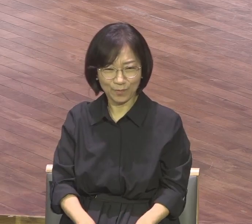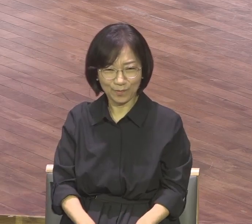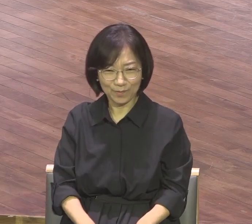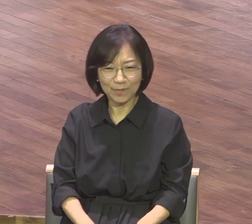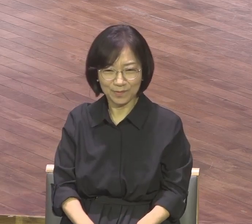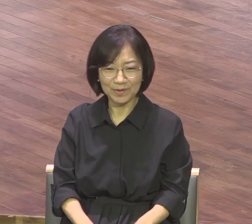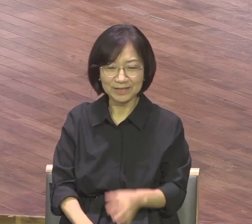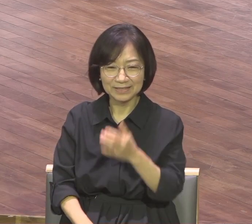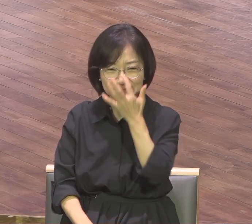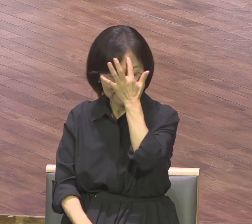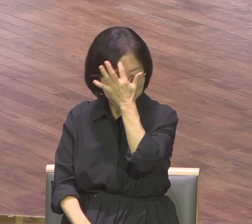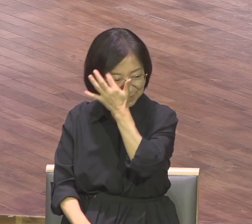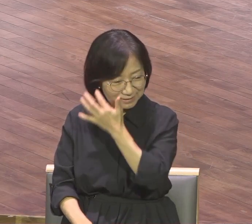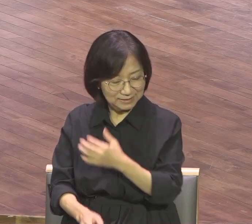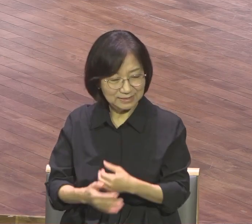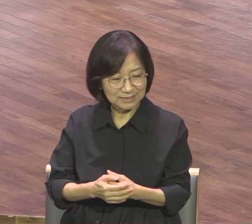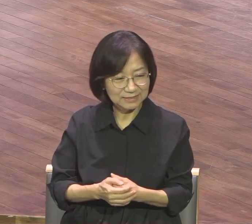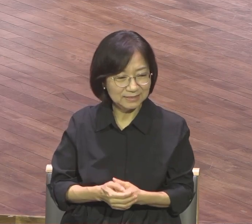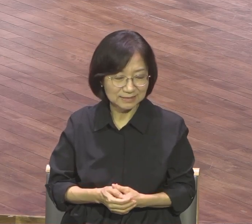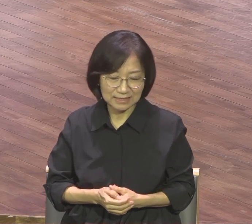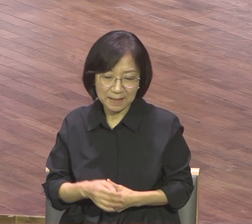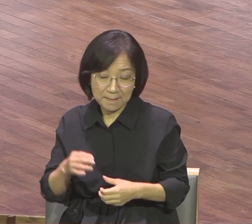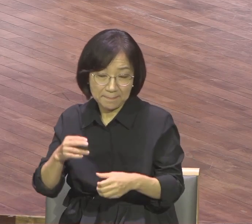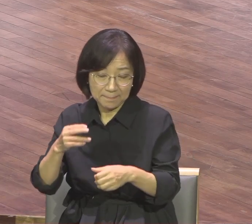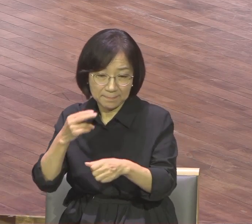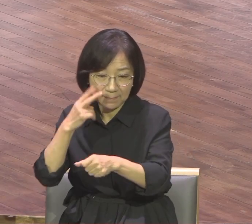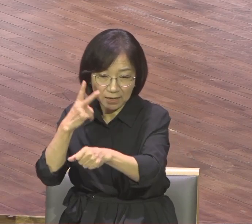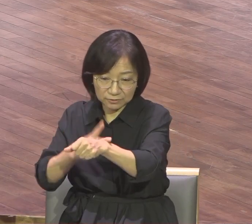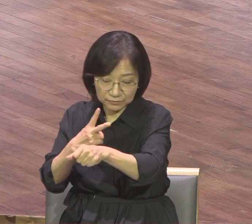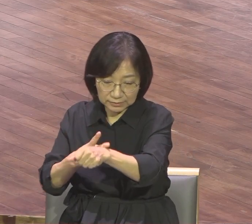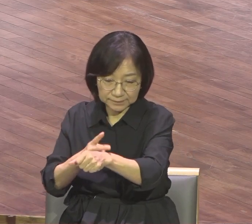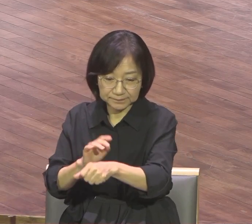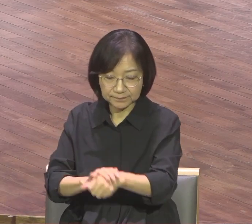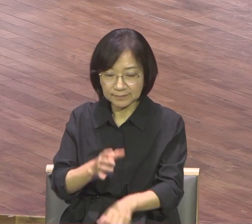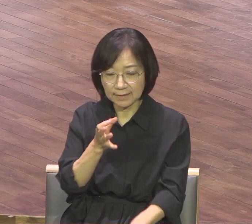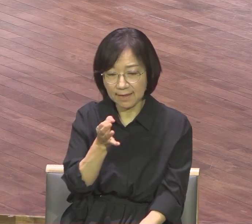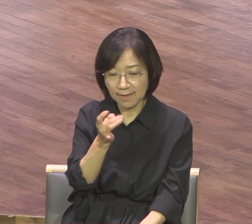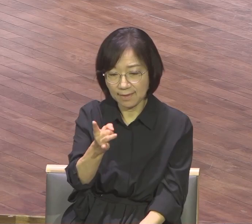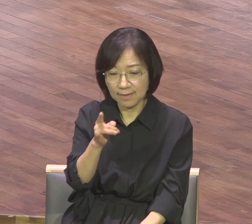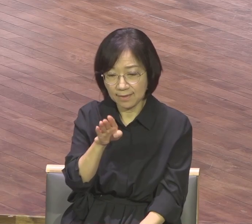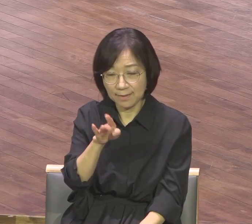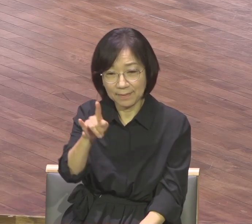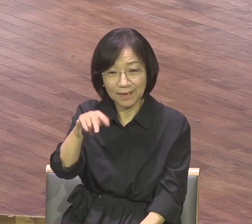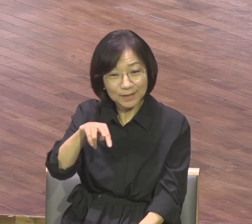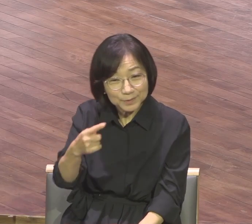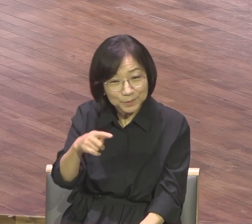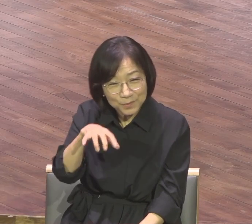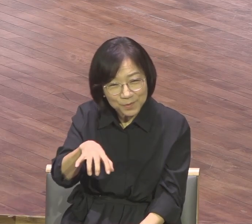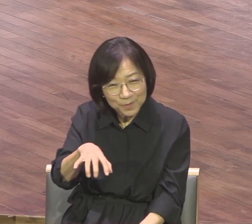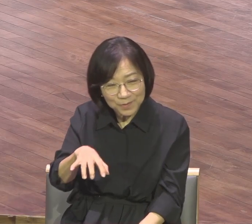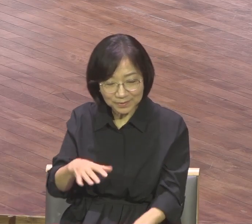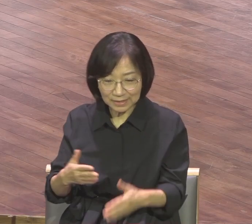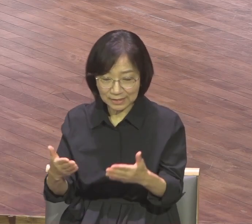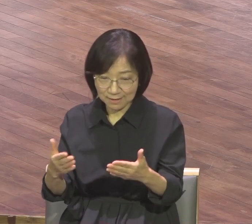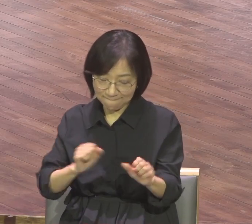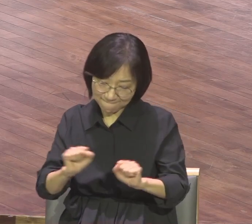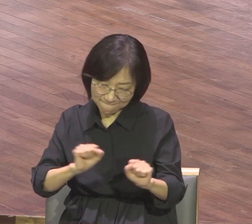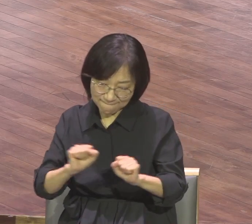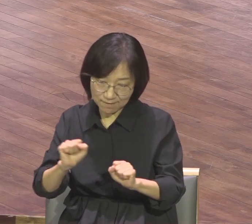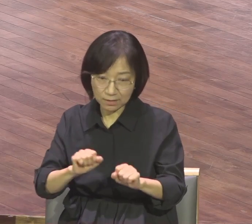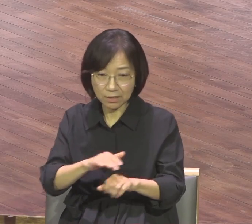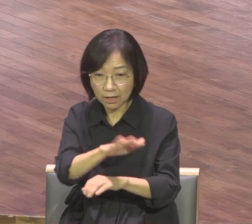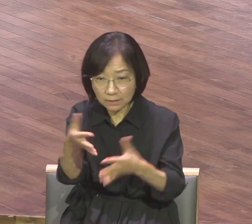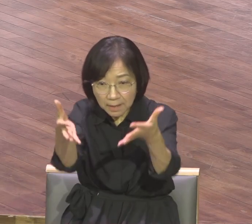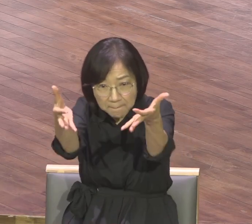자신이 에베소에서 어떤 자세로 사역했는지 본문 34절에서 35절을 강조합니다.